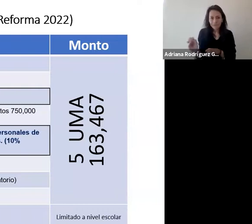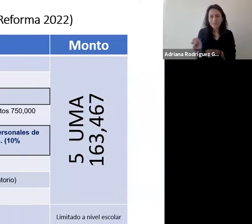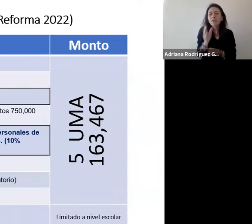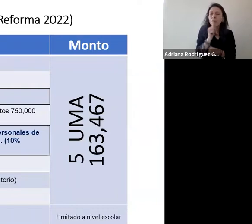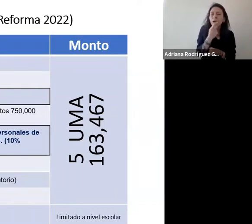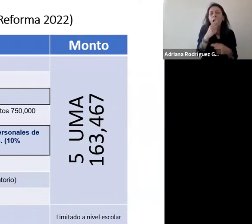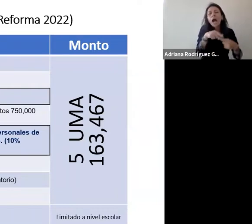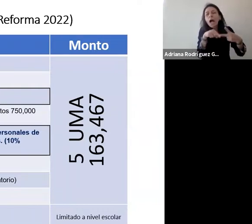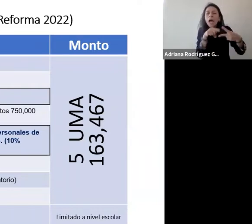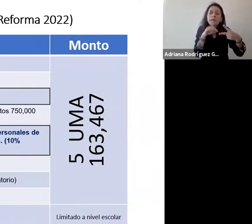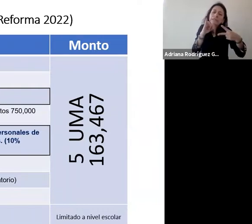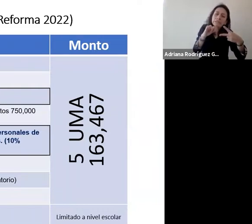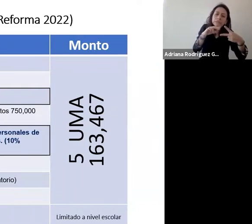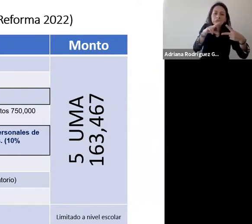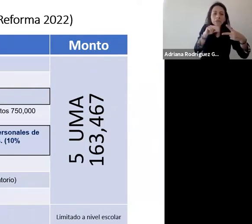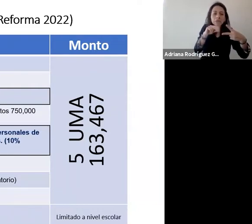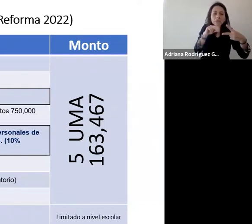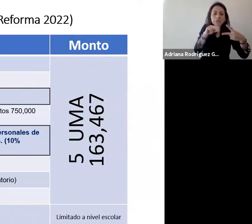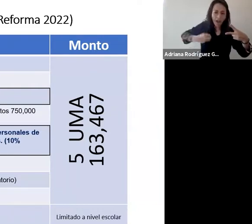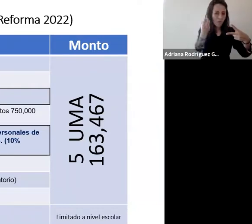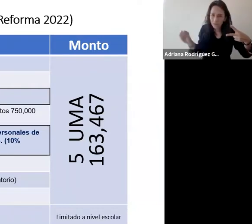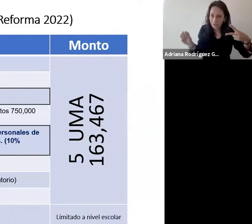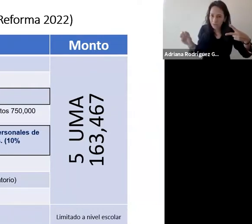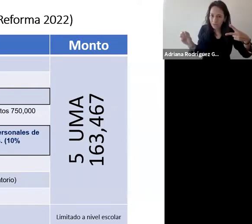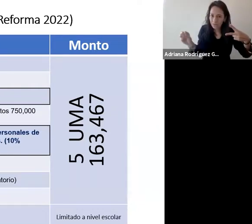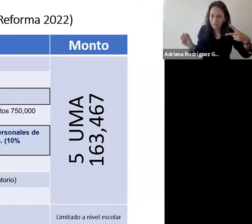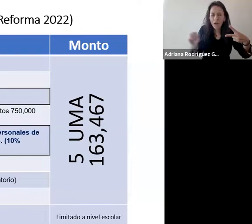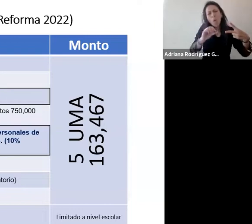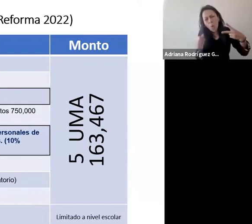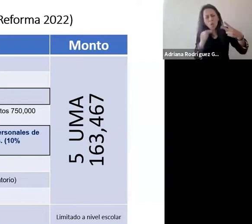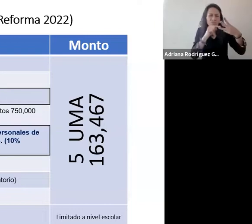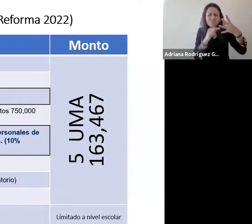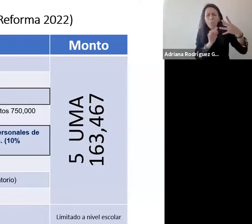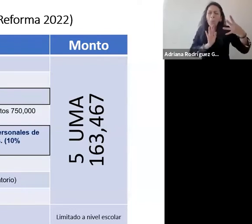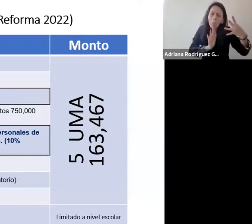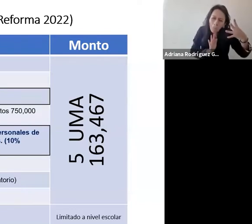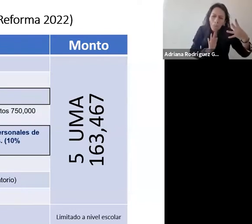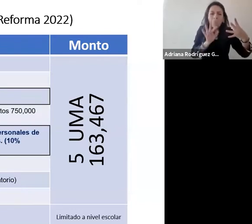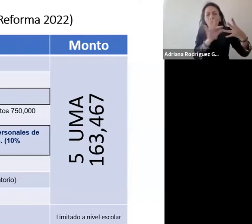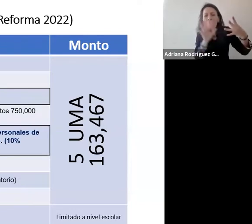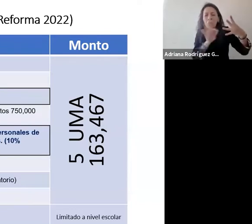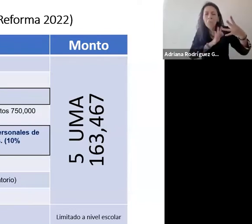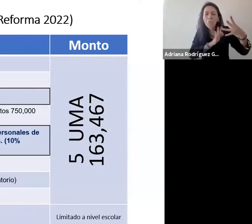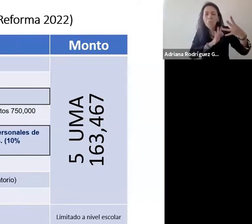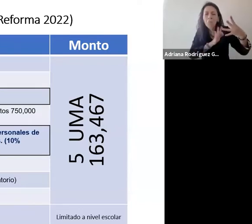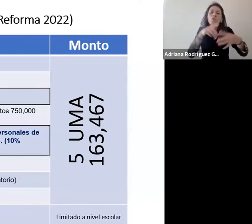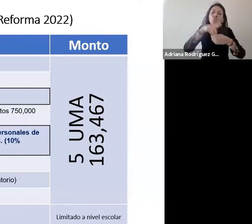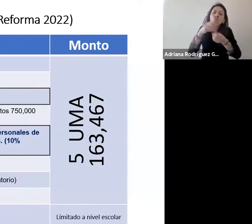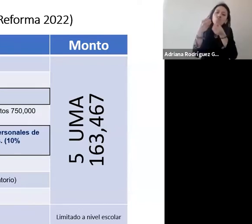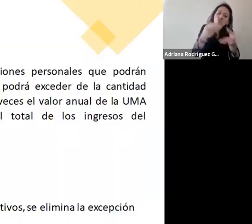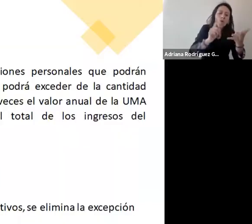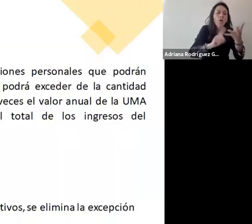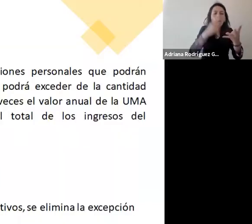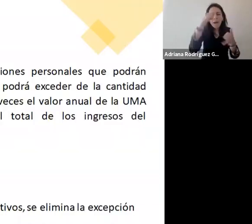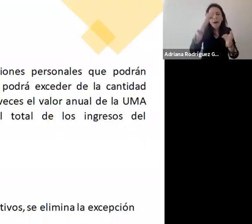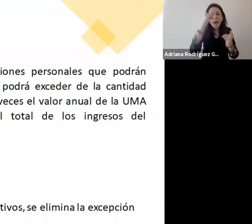digamos, en una prioridad menor, tanto donativos como aportaciones complementarias de retiro. Pasamos, por favor.